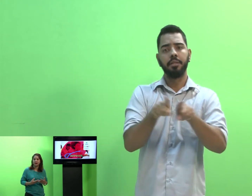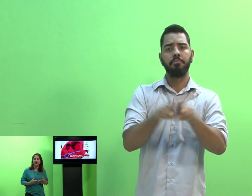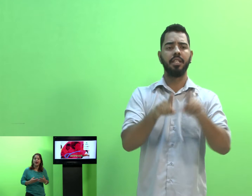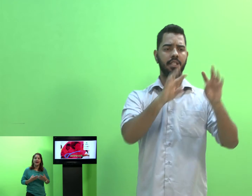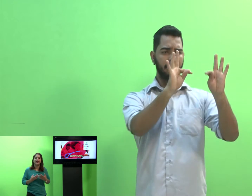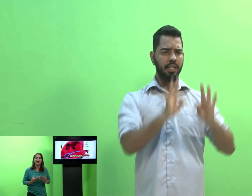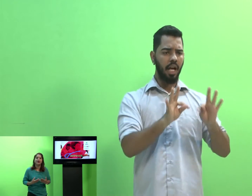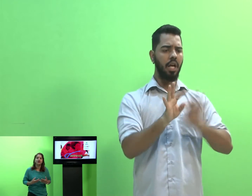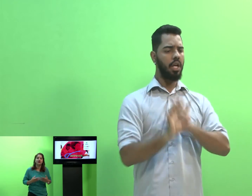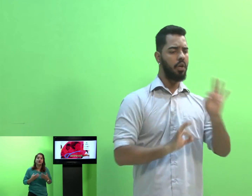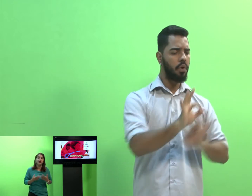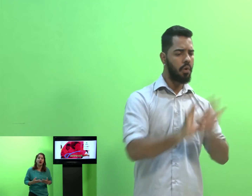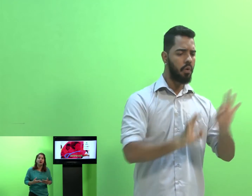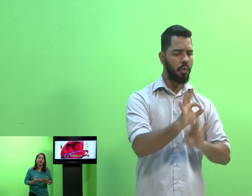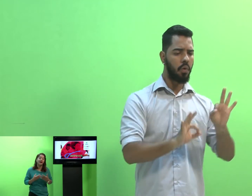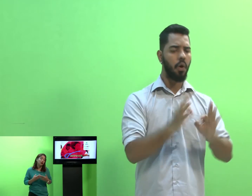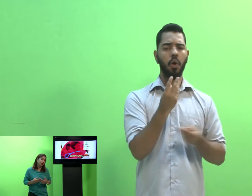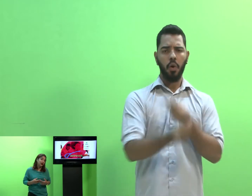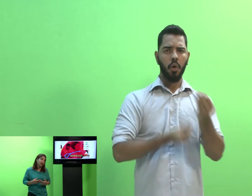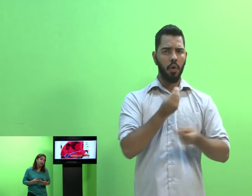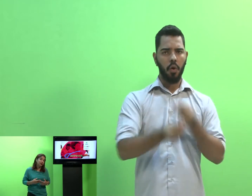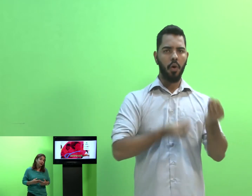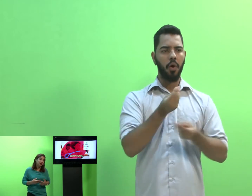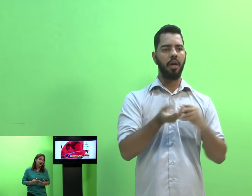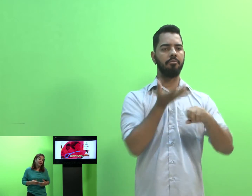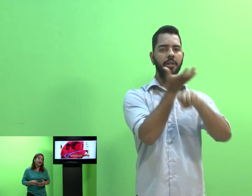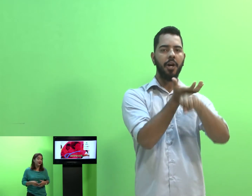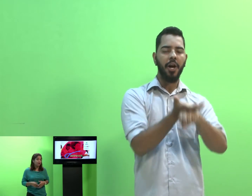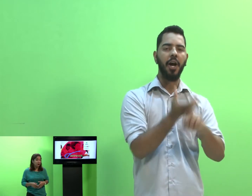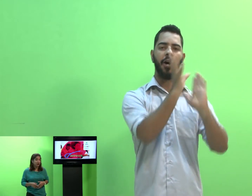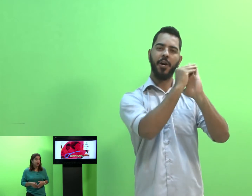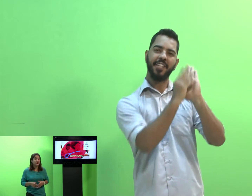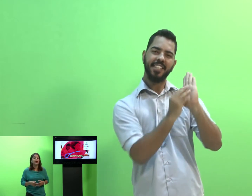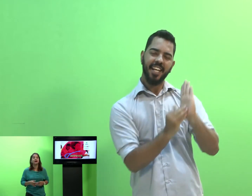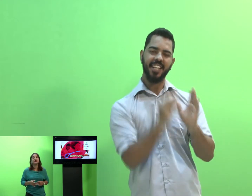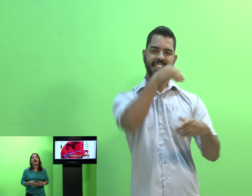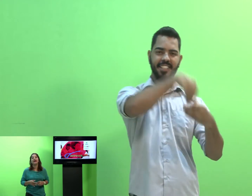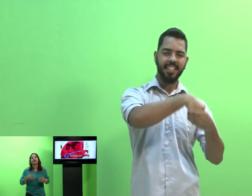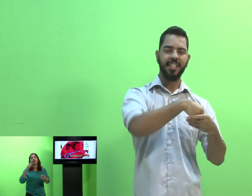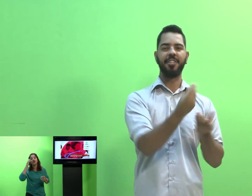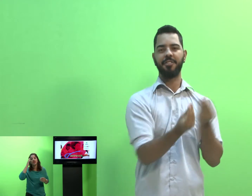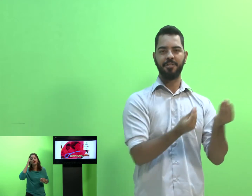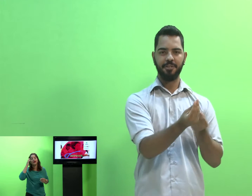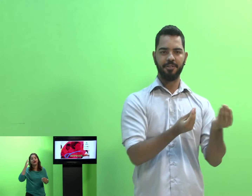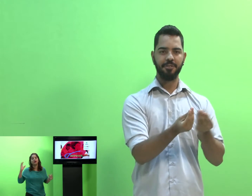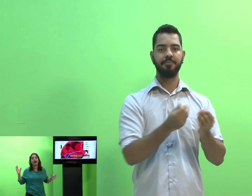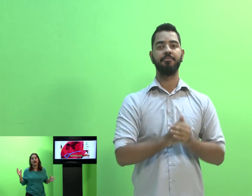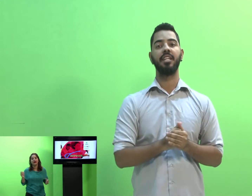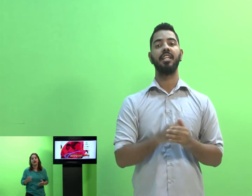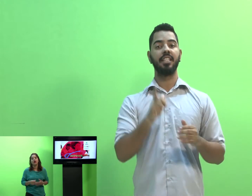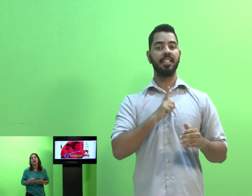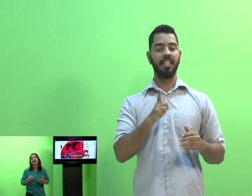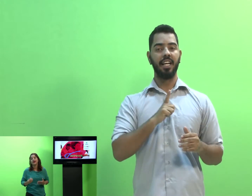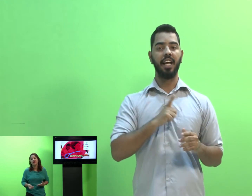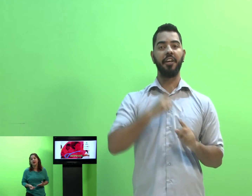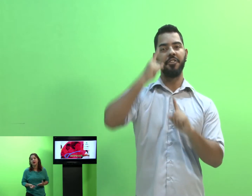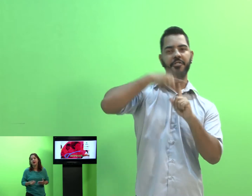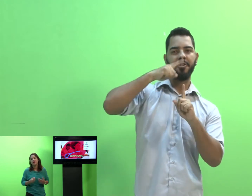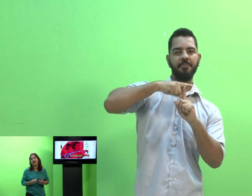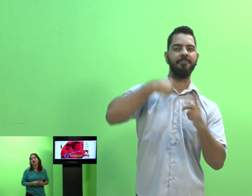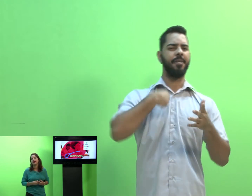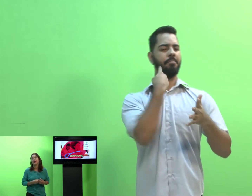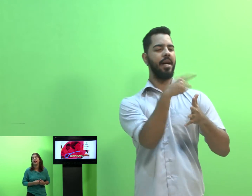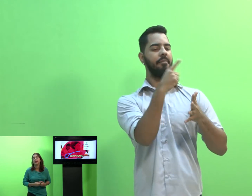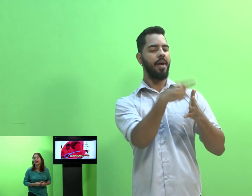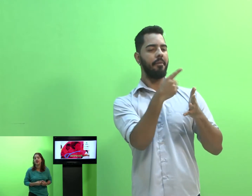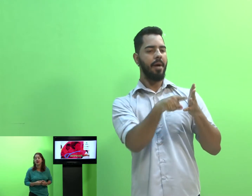os textos em termos de forma e conteúdo. Desse modo, estudaremos os tipos textuais, o que são